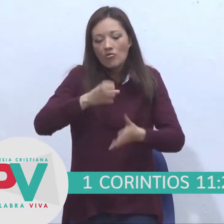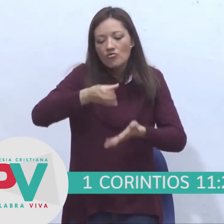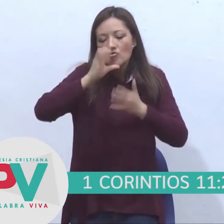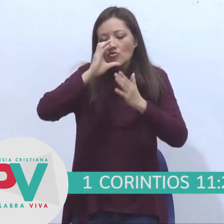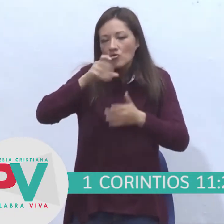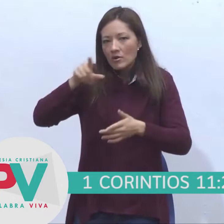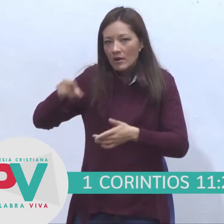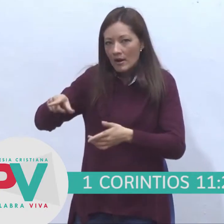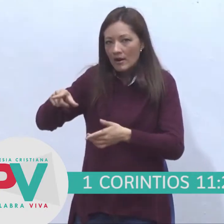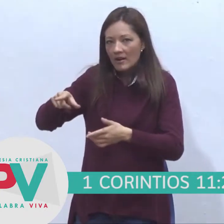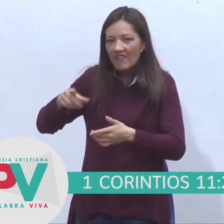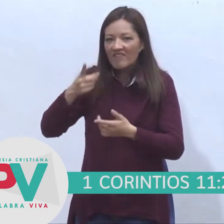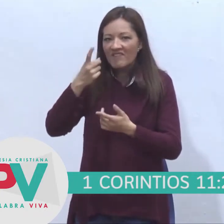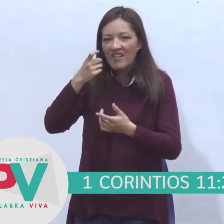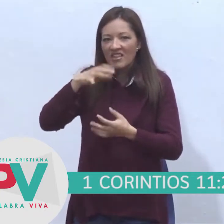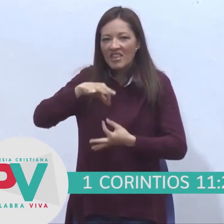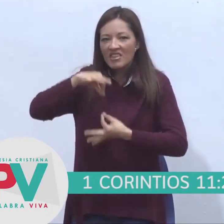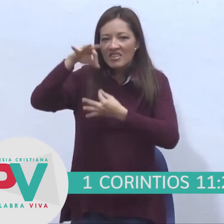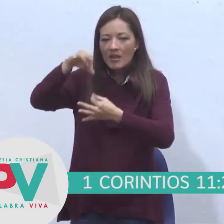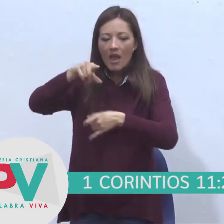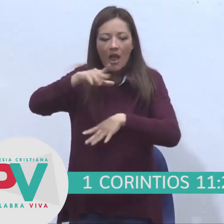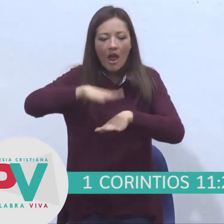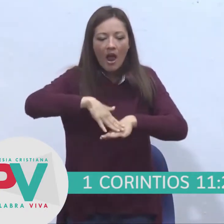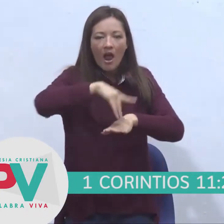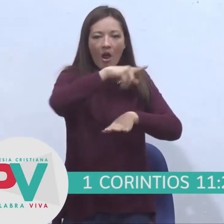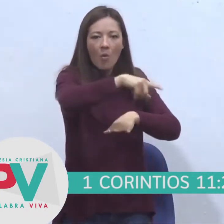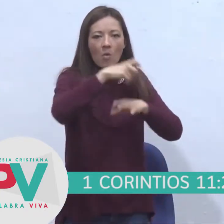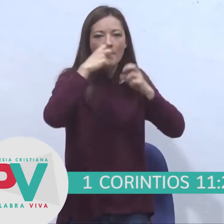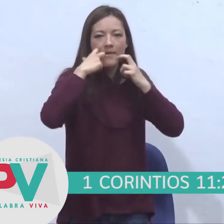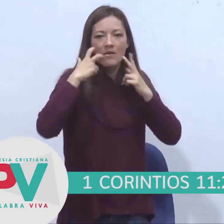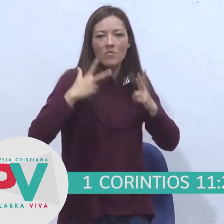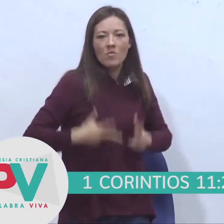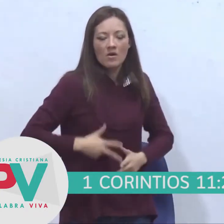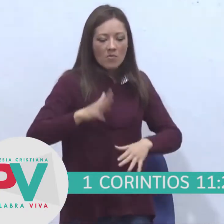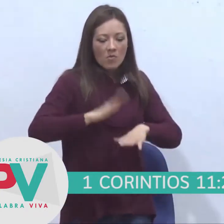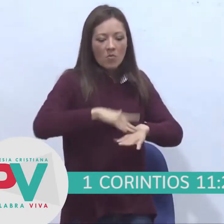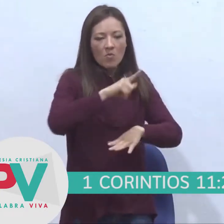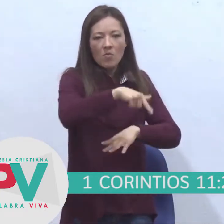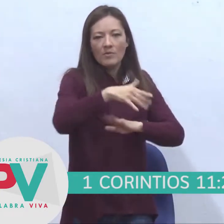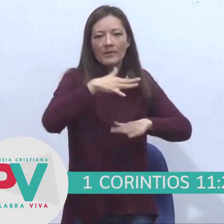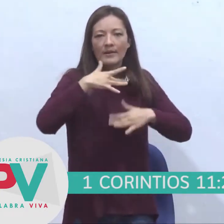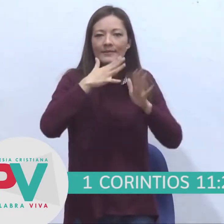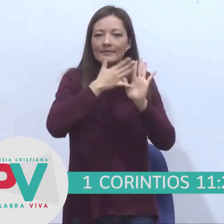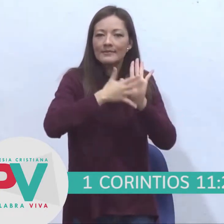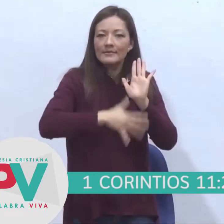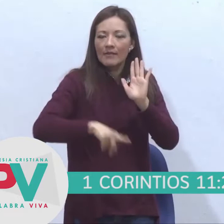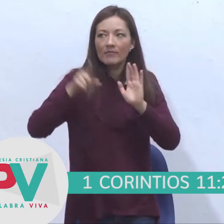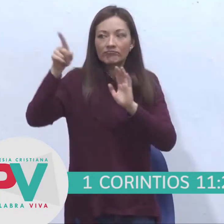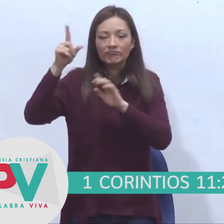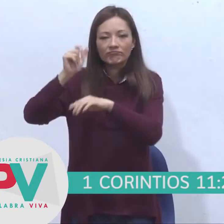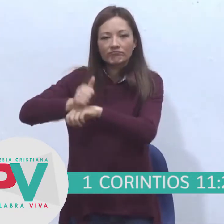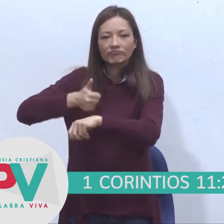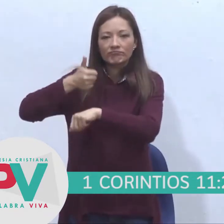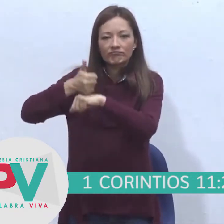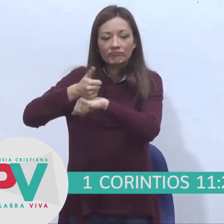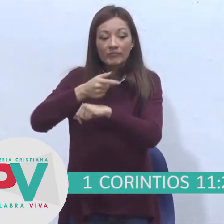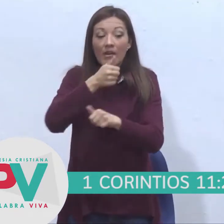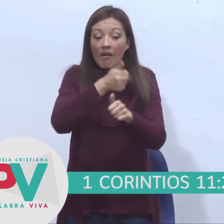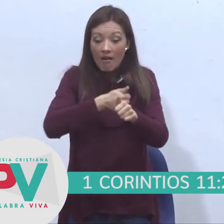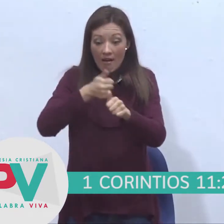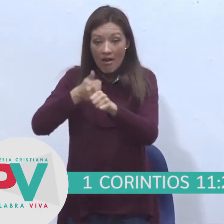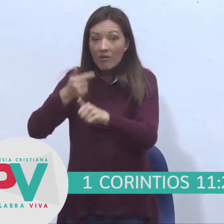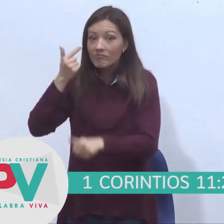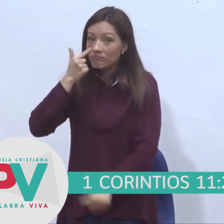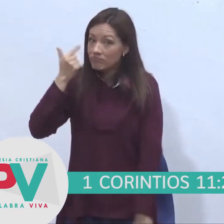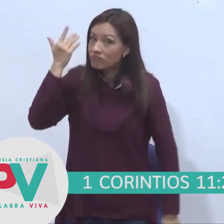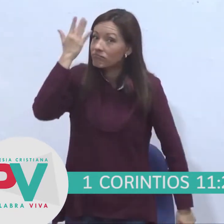Señor indignamente, será culpado del cuerpo y de la sangre del Señor. Por tanto, pruébese cada uno a